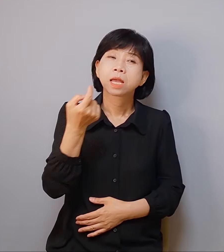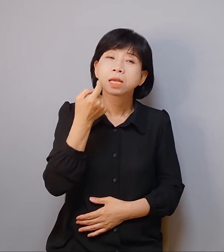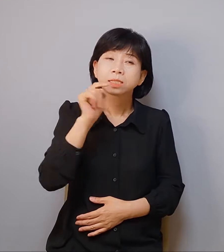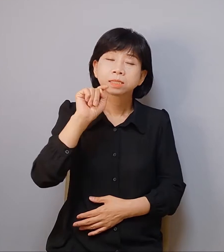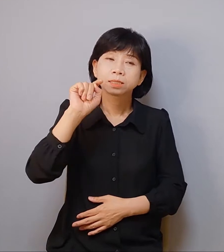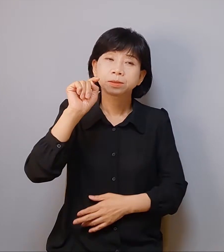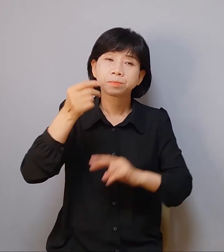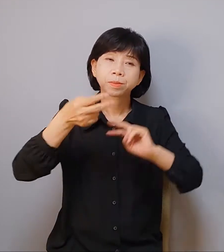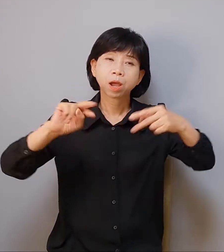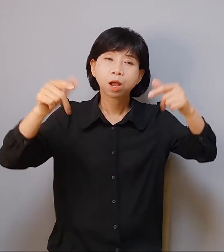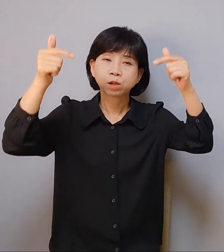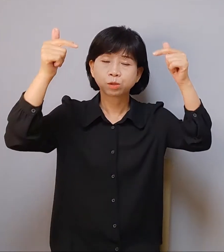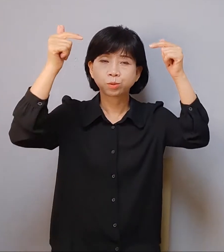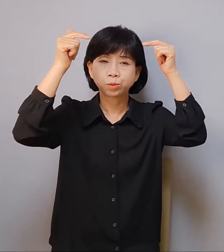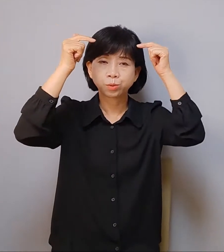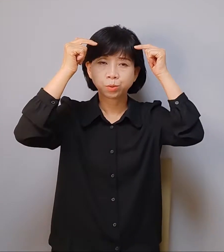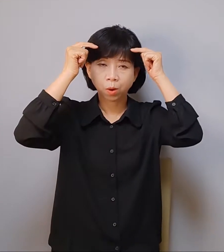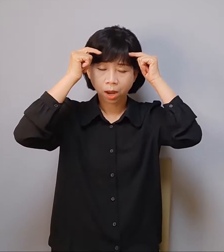찬양하여라.